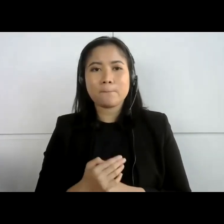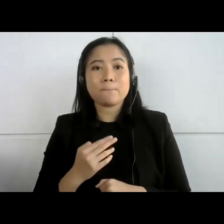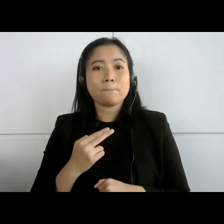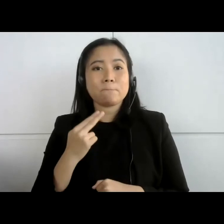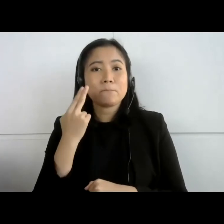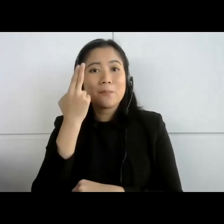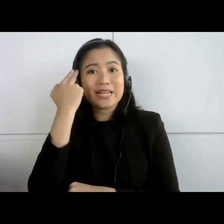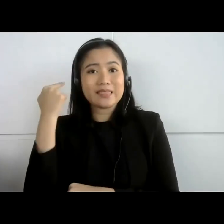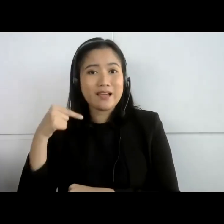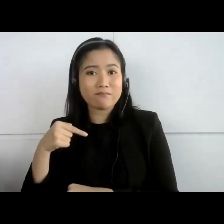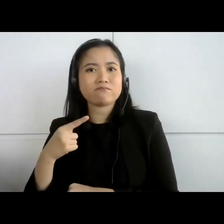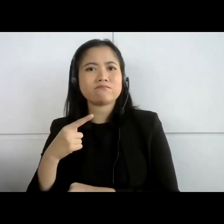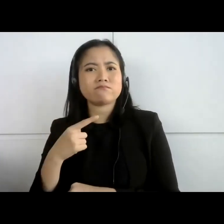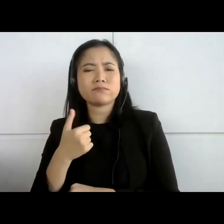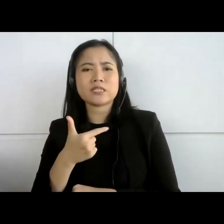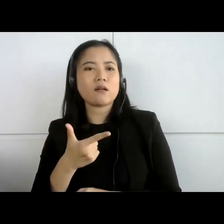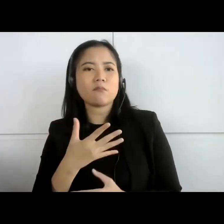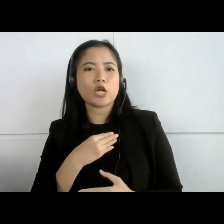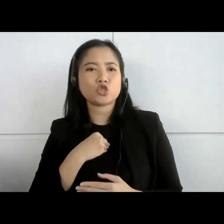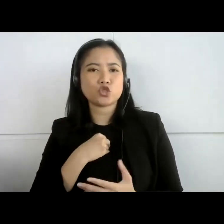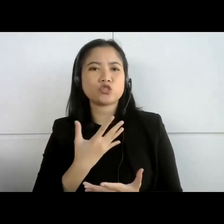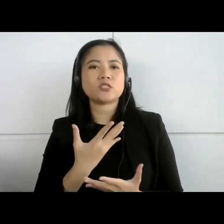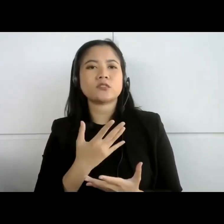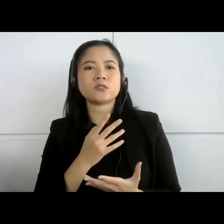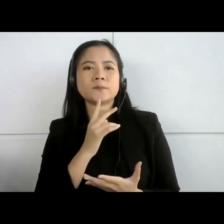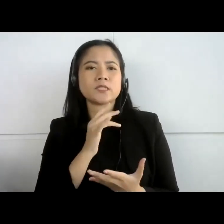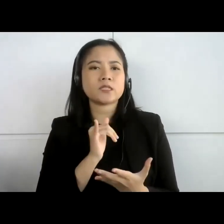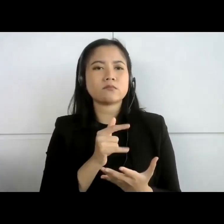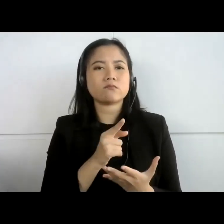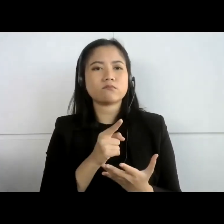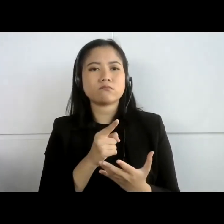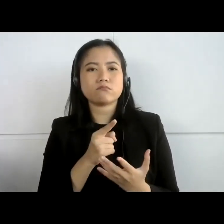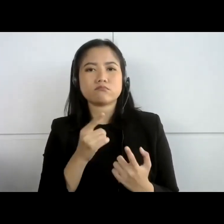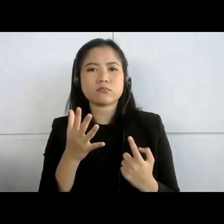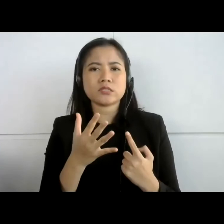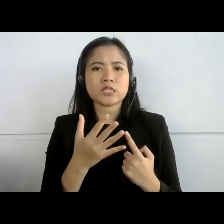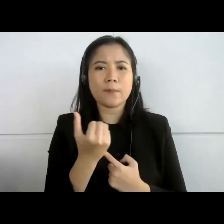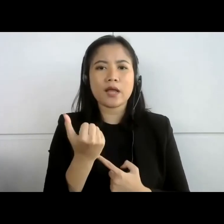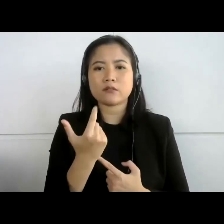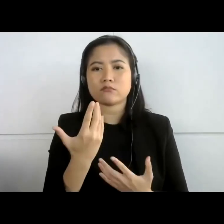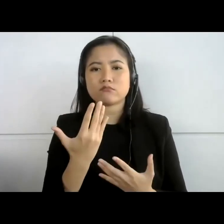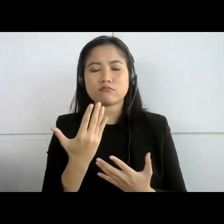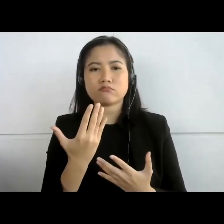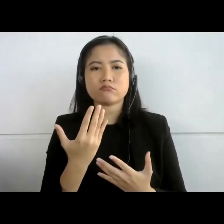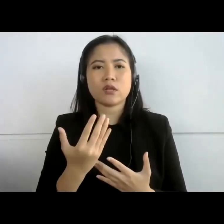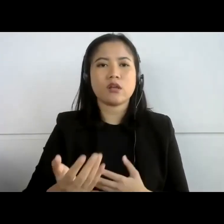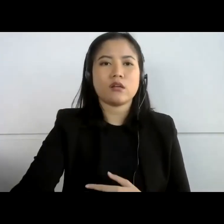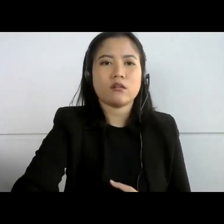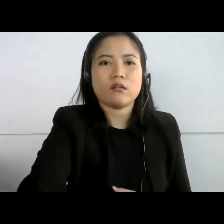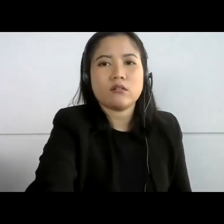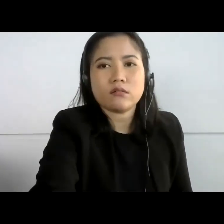pembelajaran tidak harus mengikuti capaian-capaian seperti kurikulum 13 yang memang syarat